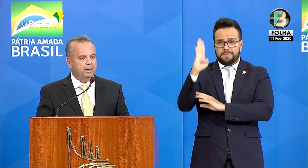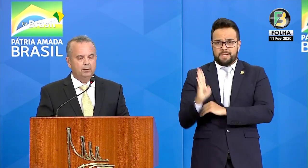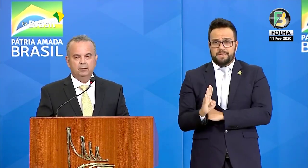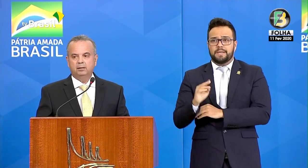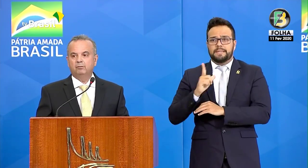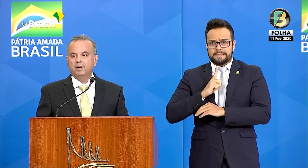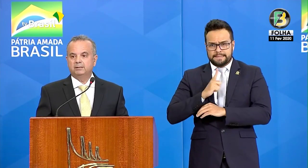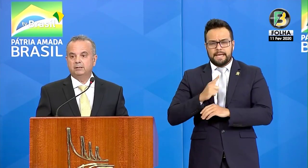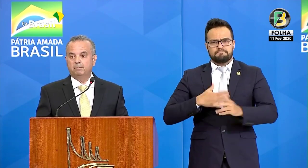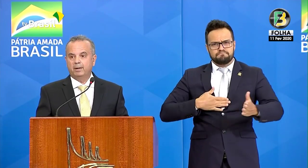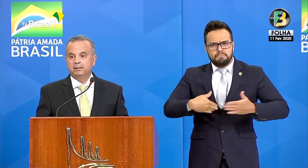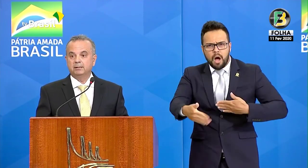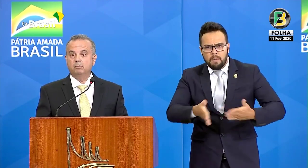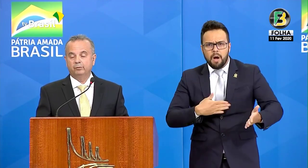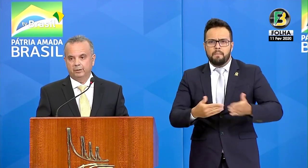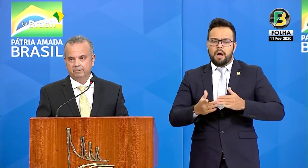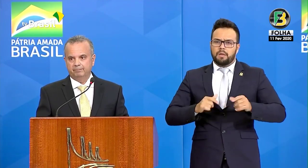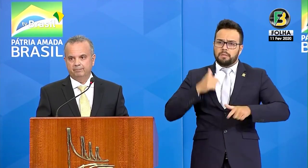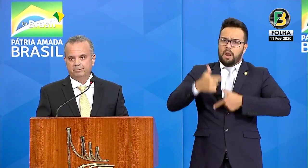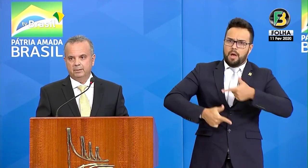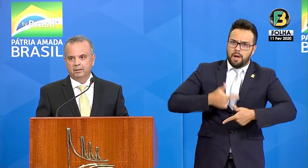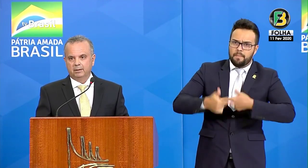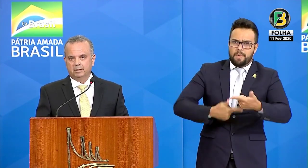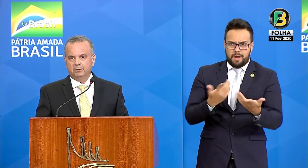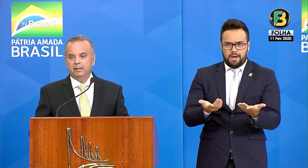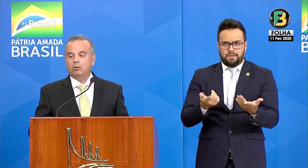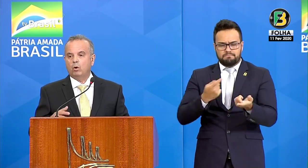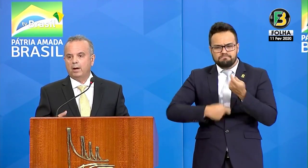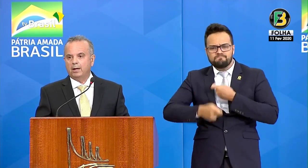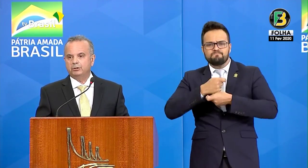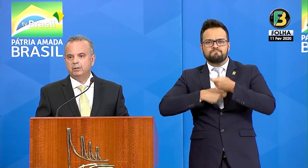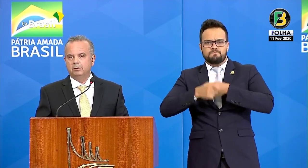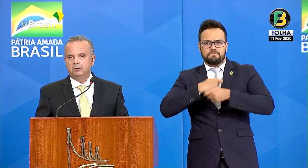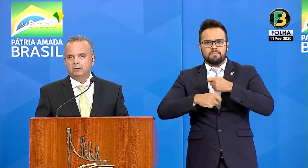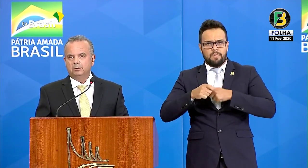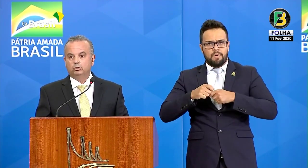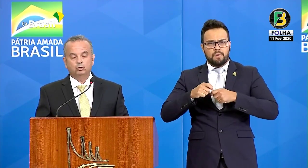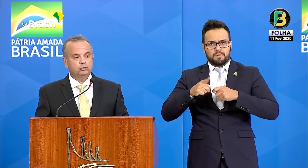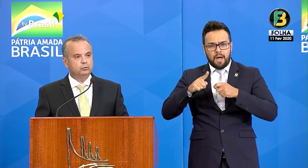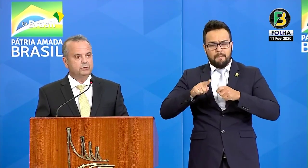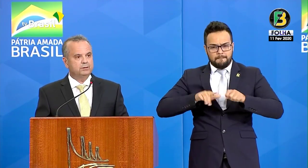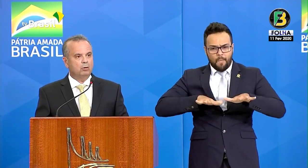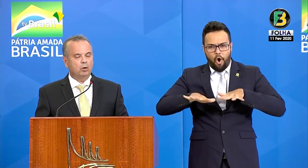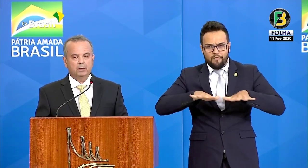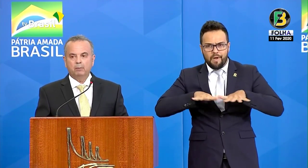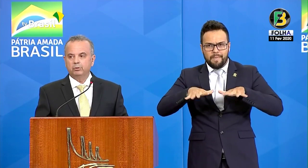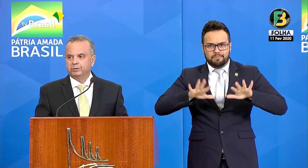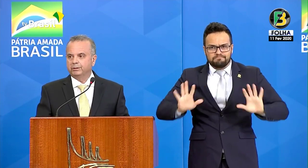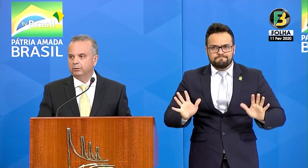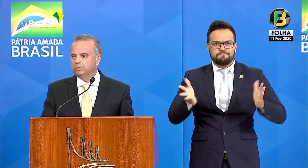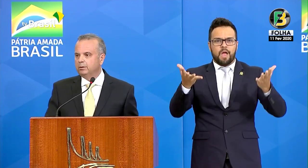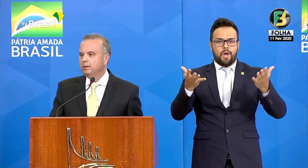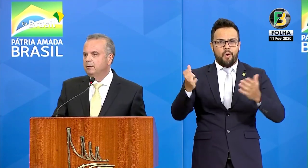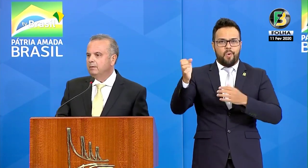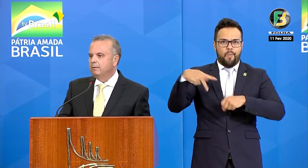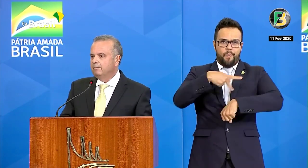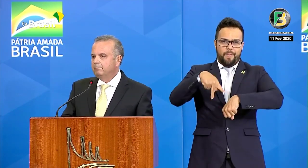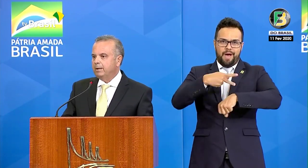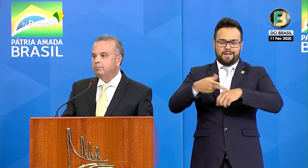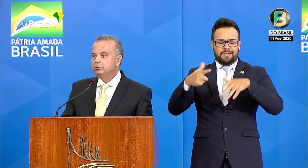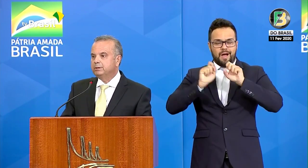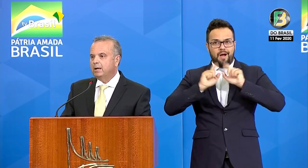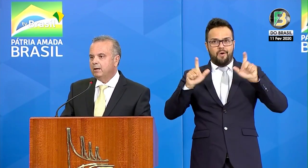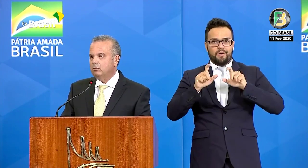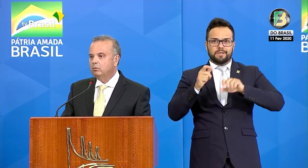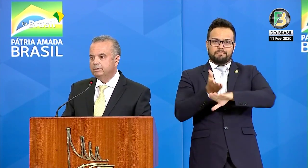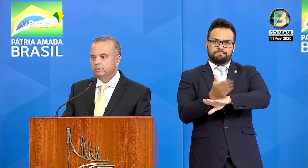que empreendem, que fazem esse país se mover, que têm a coragem de todos os dias acordar muito cedo